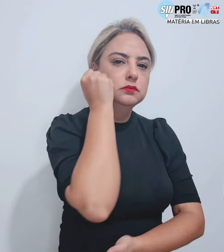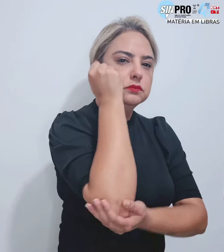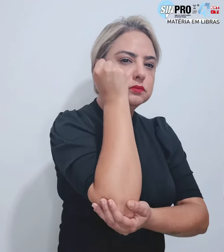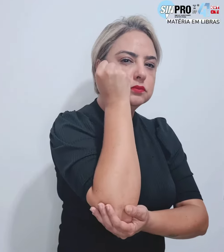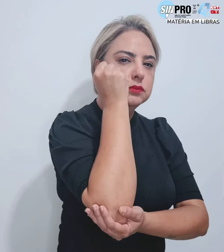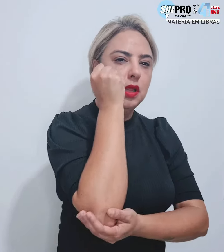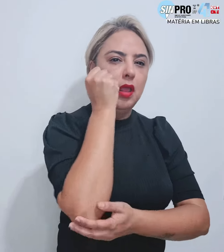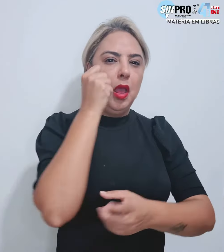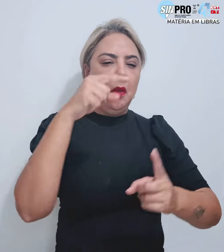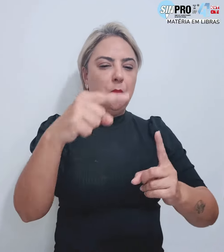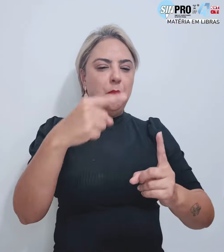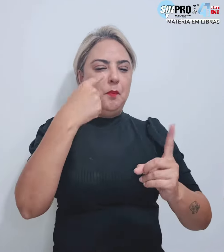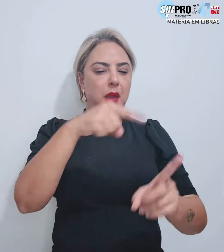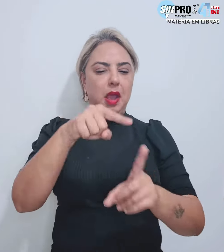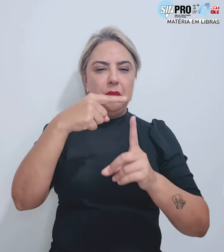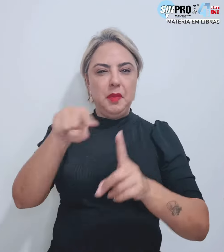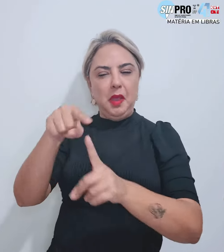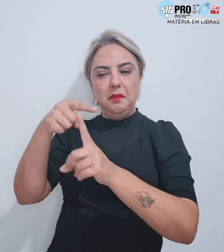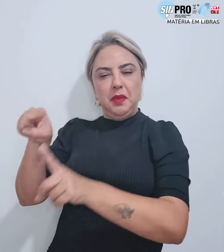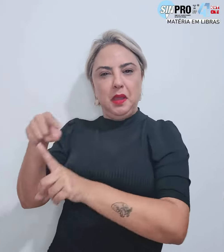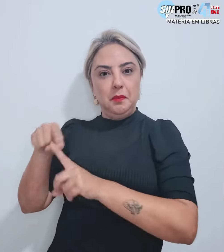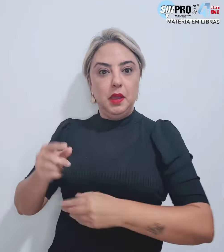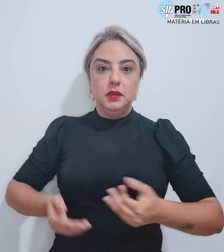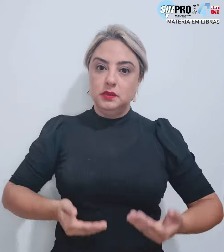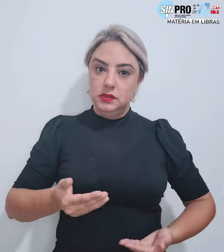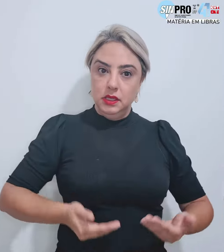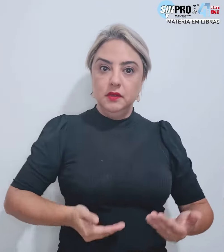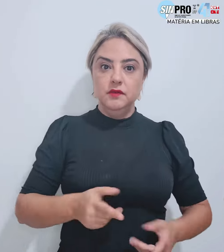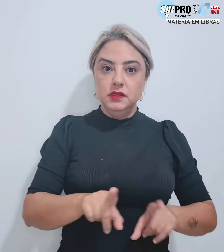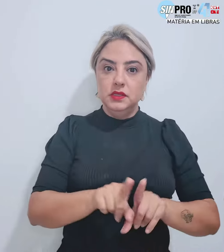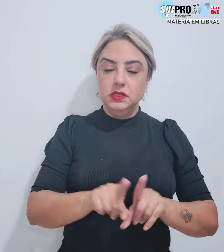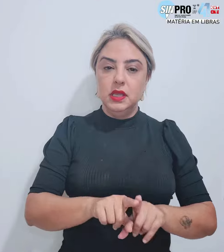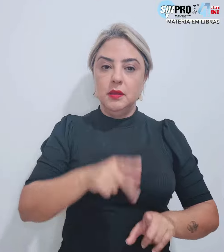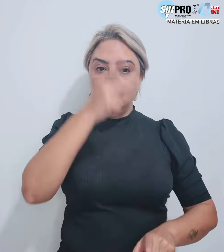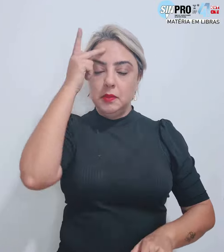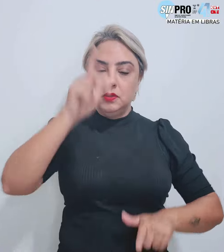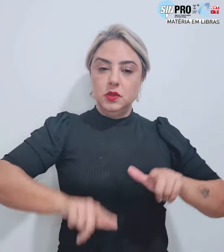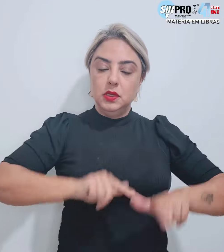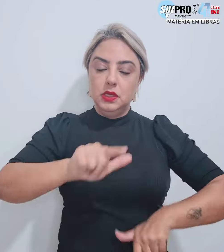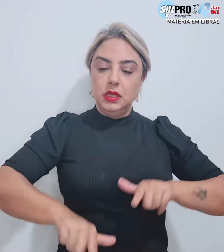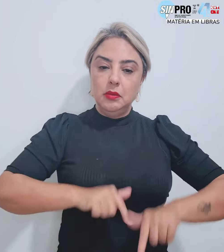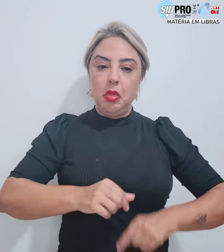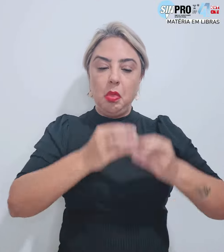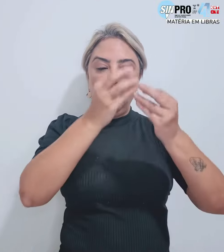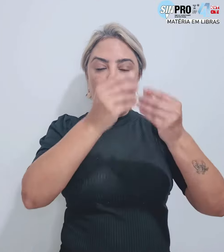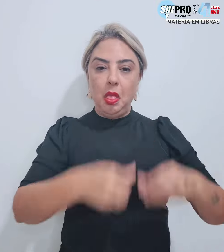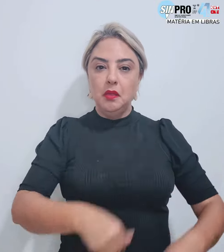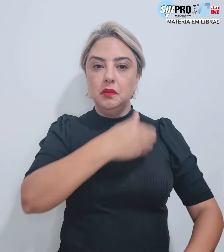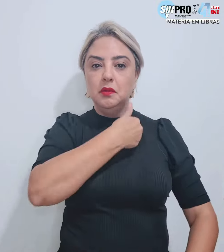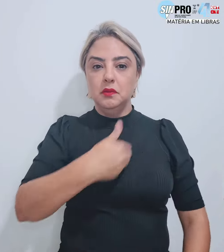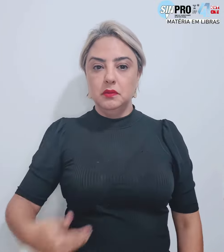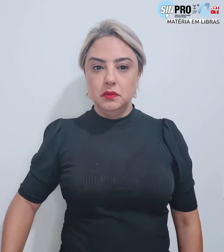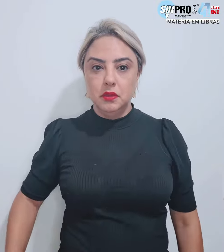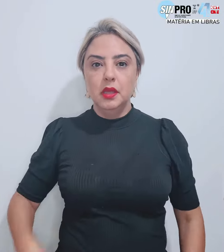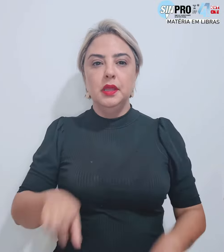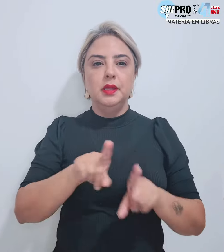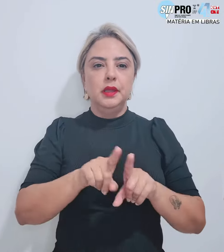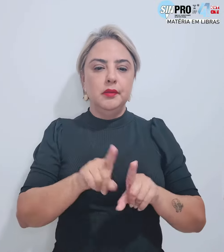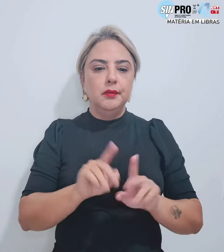tantos ataques aos serviços e servidores públicos e ao desmonte do Estado, que vem sendo promovido